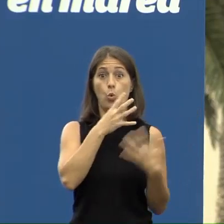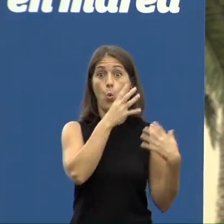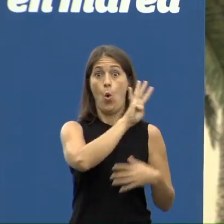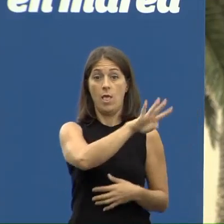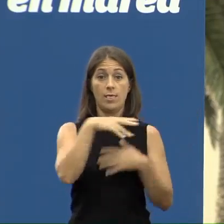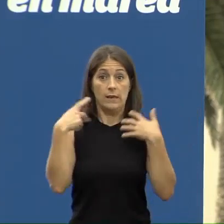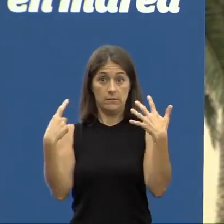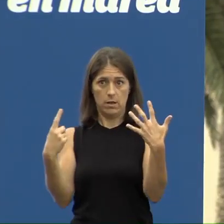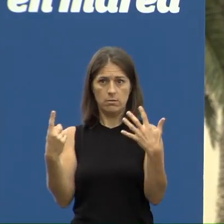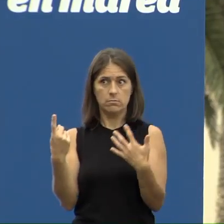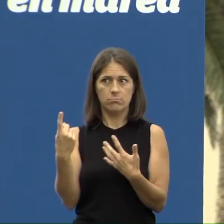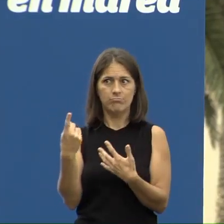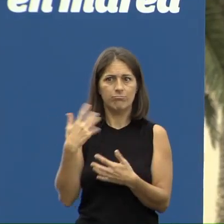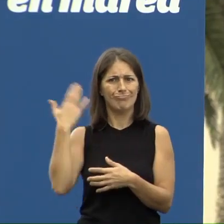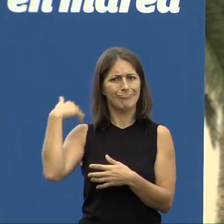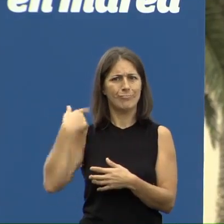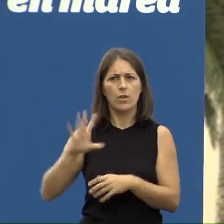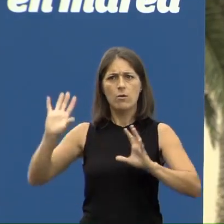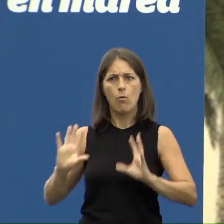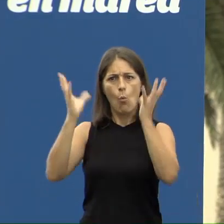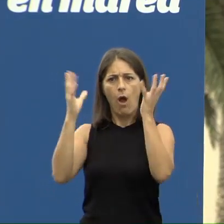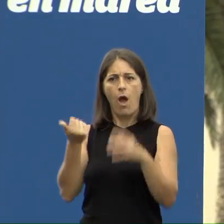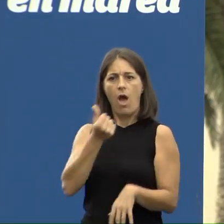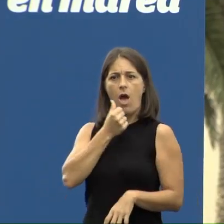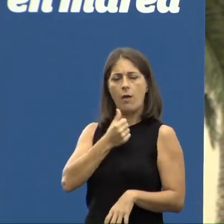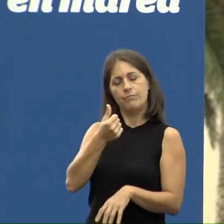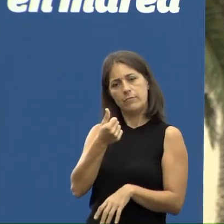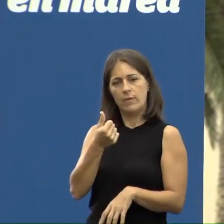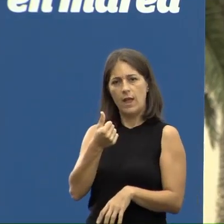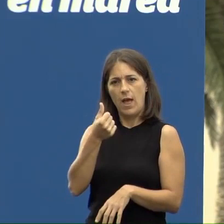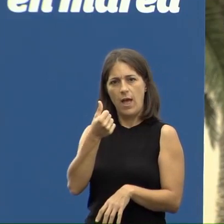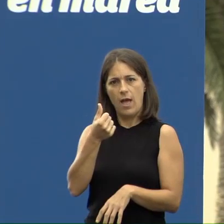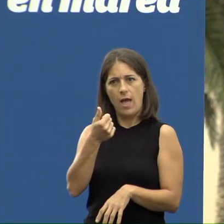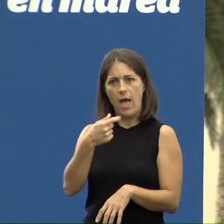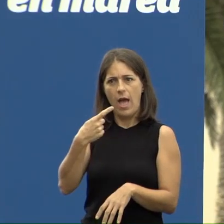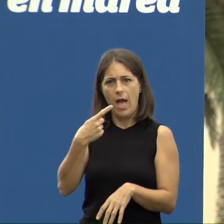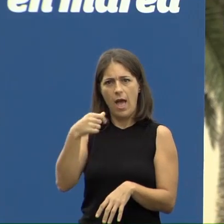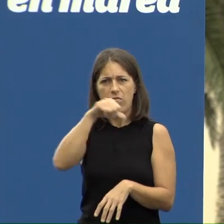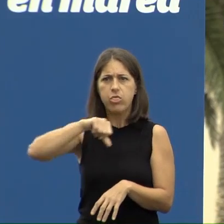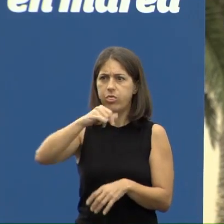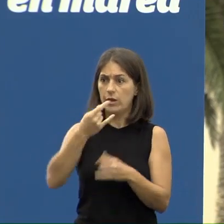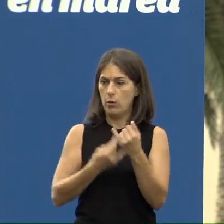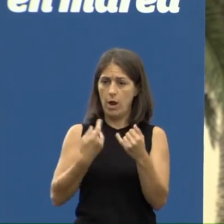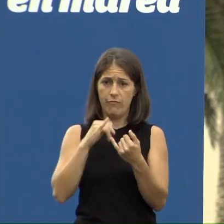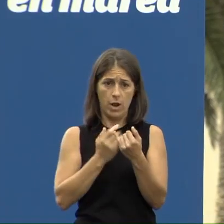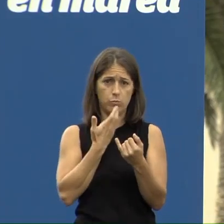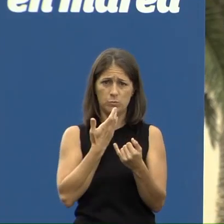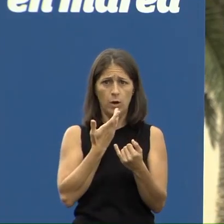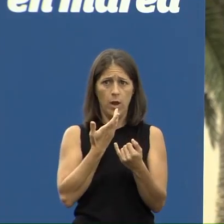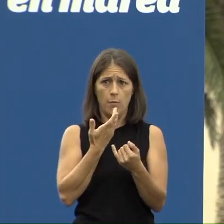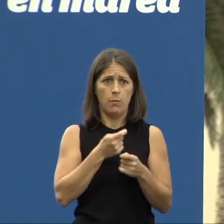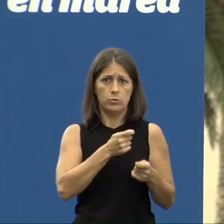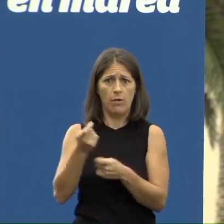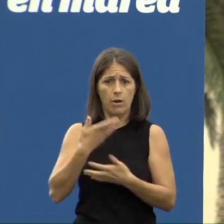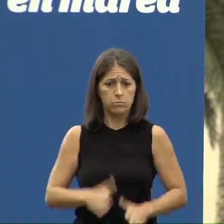menos, encabezou unha histórica folga do aceite loitando por un cuarto de litro de aceite ao mes no racionamento para alimentar os